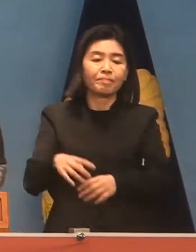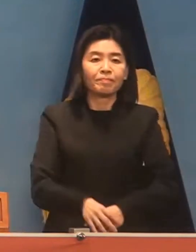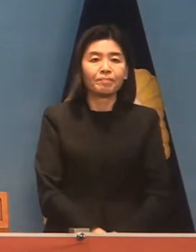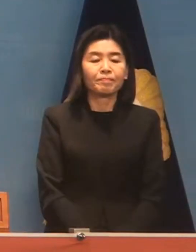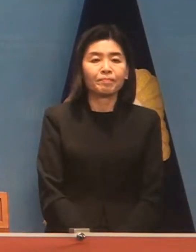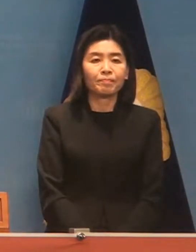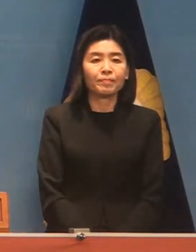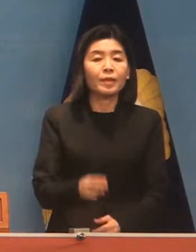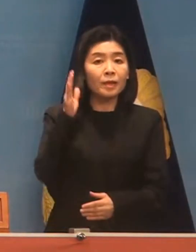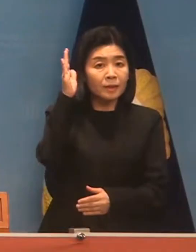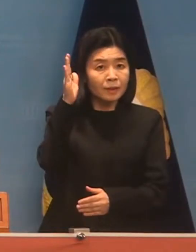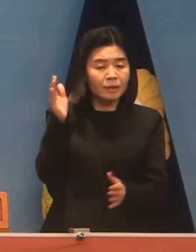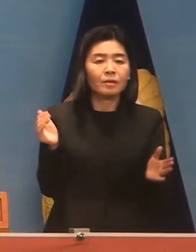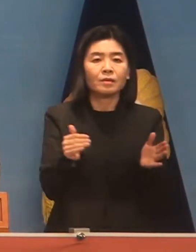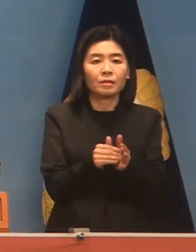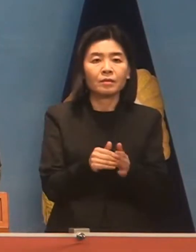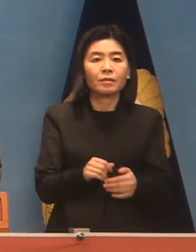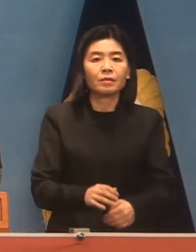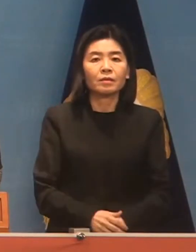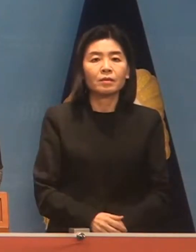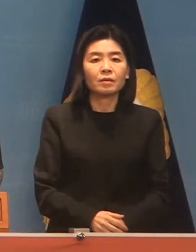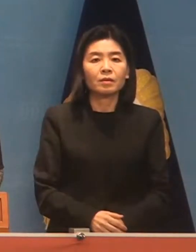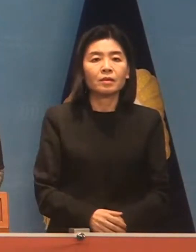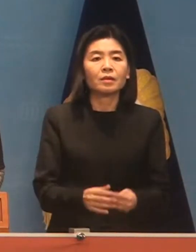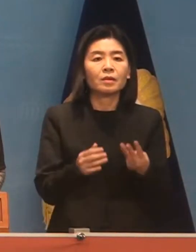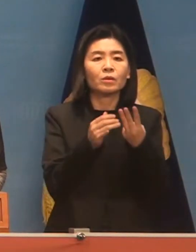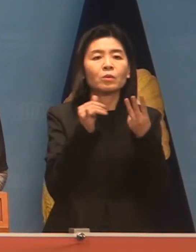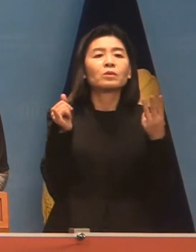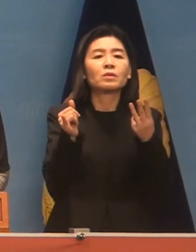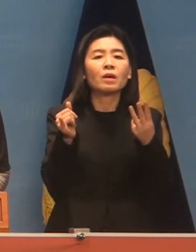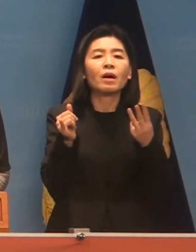예, 이것으로 기자회견 마치겠습니다. 새 노동자가